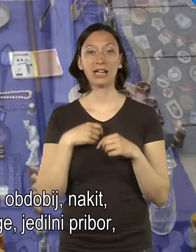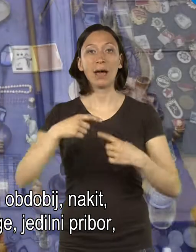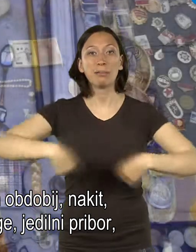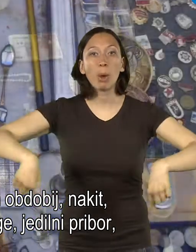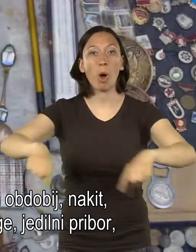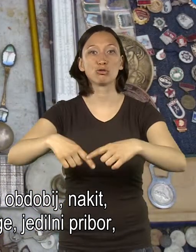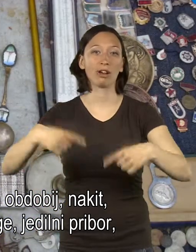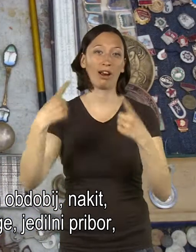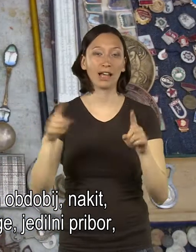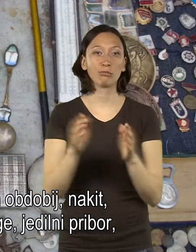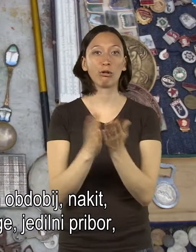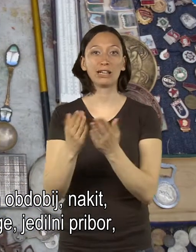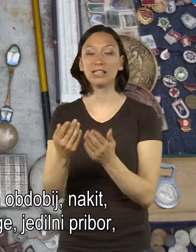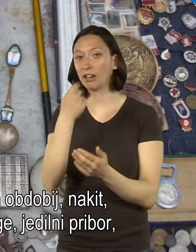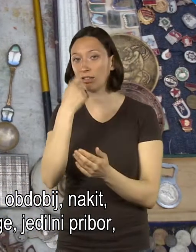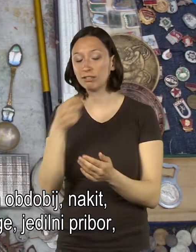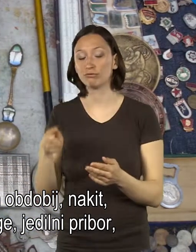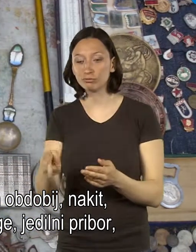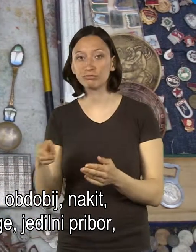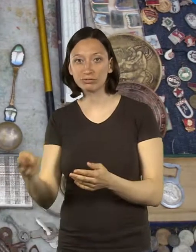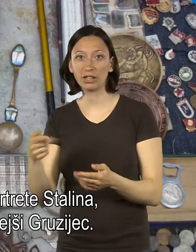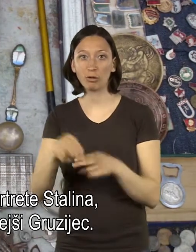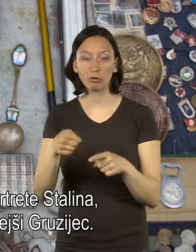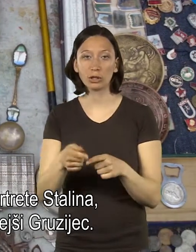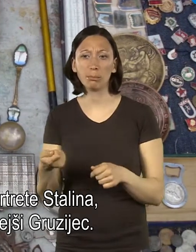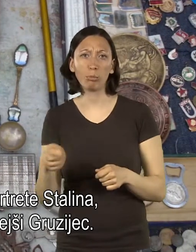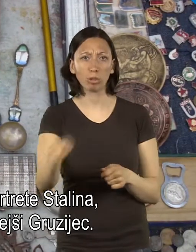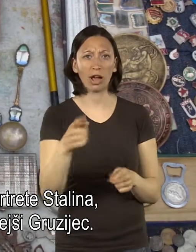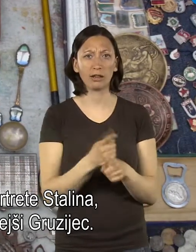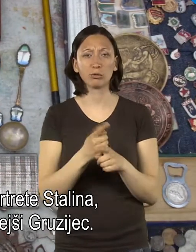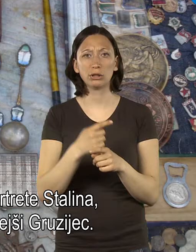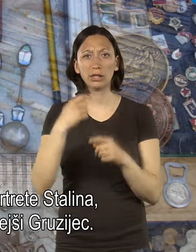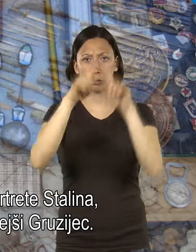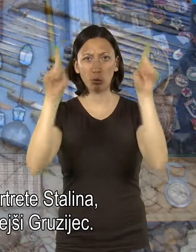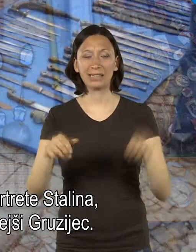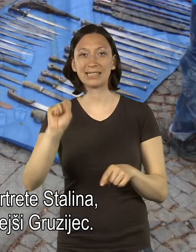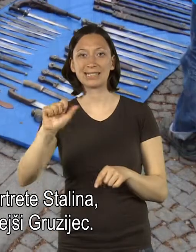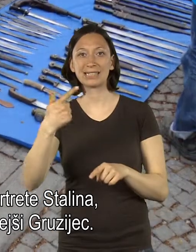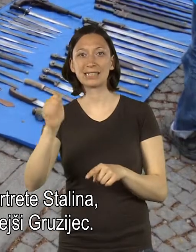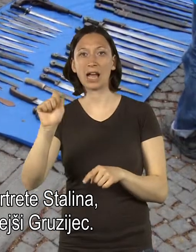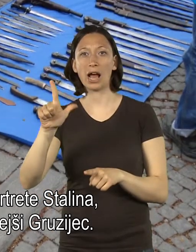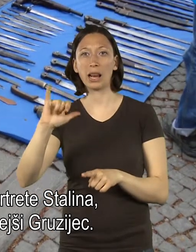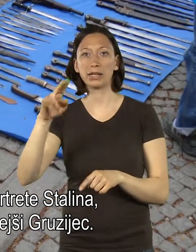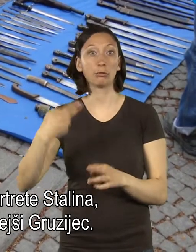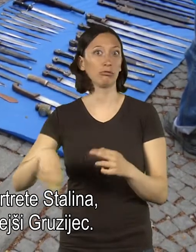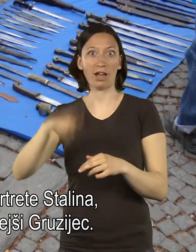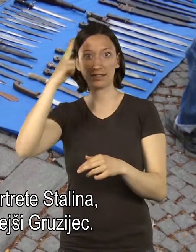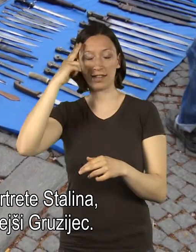vinilne plošče, knjige, jedilni prebor, bodala in tudi portrete Stalina, ki je bil